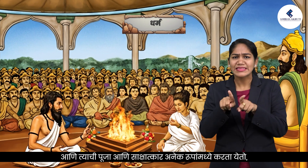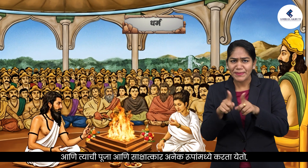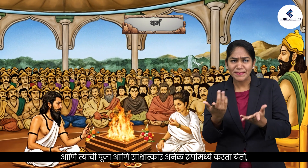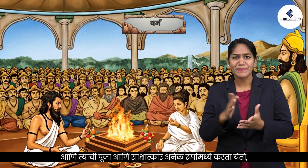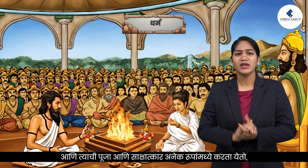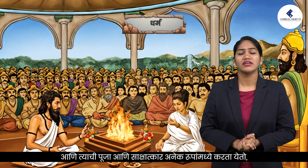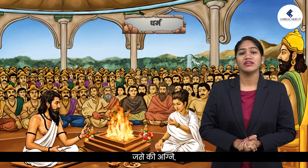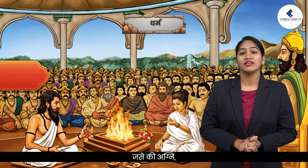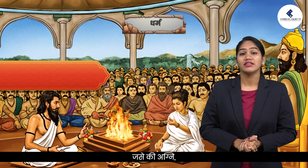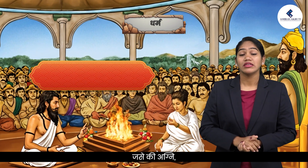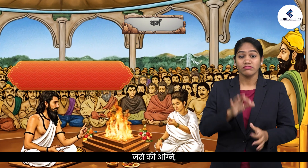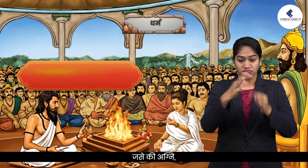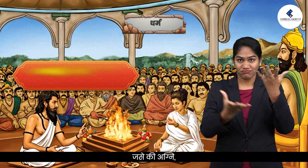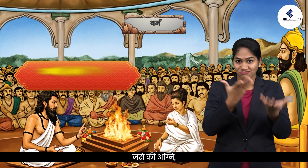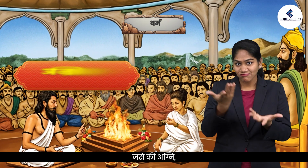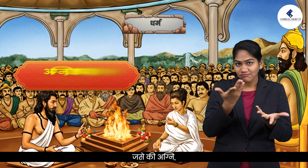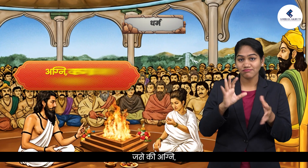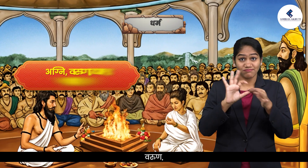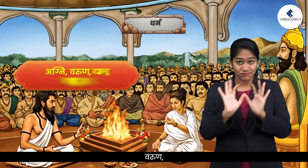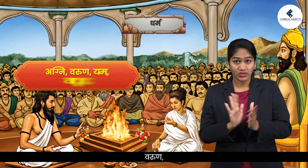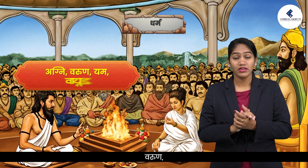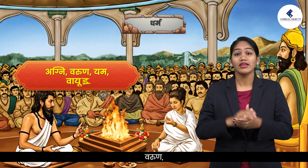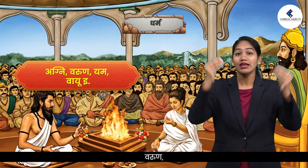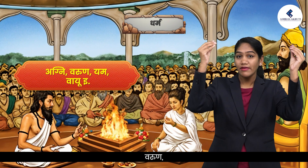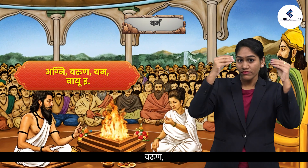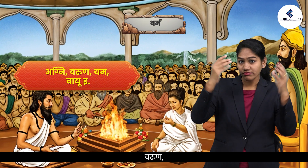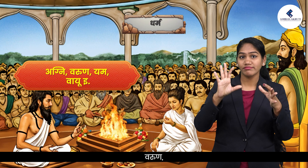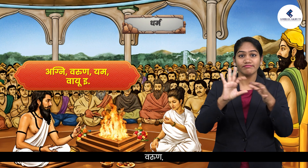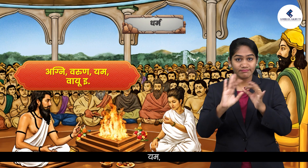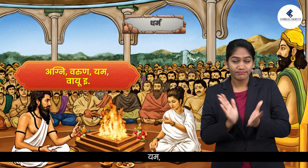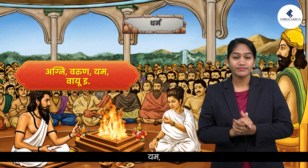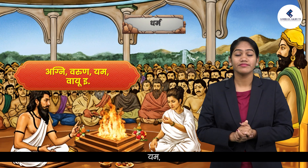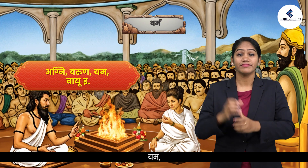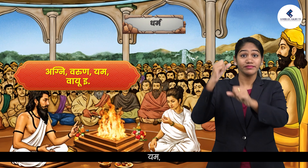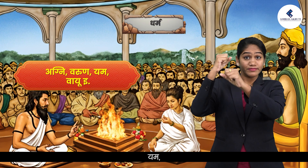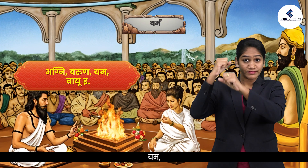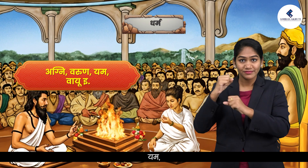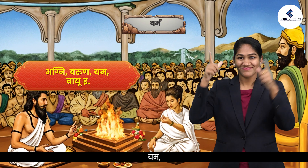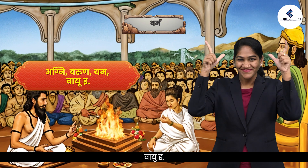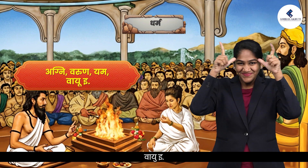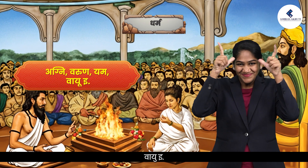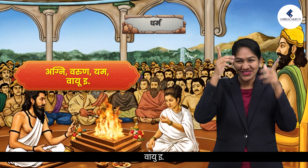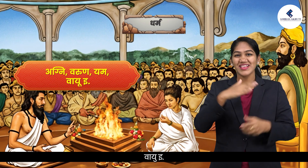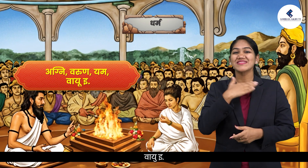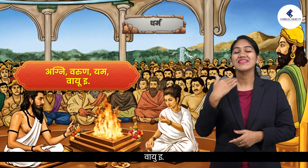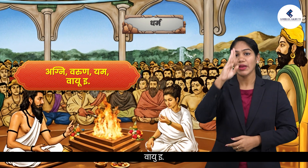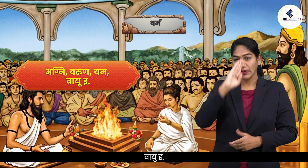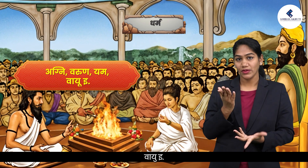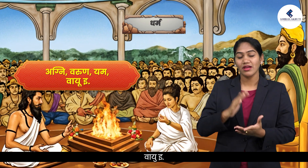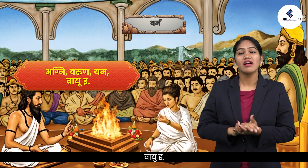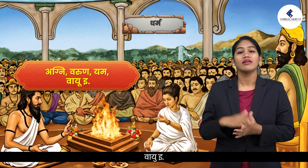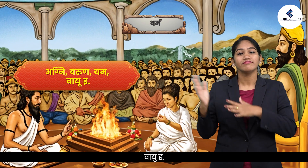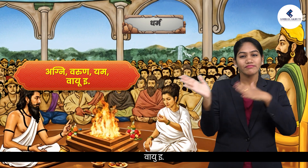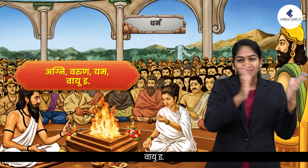येतो, जसे की अग्नी, वरुण, यम, वायू